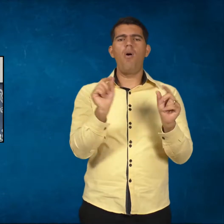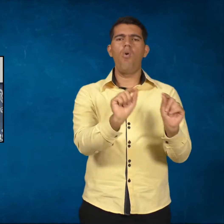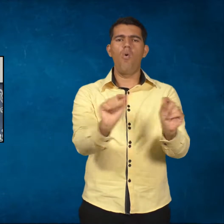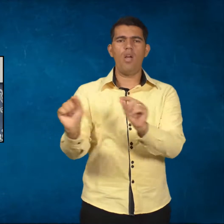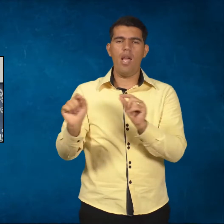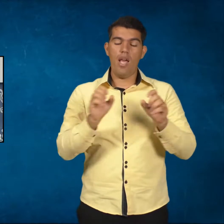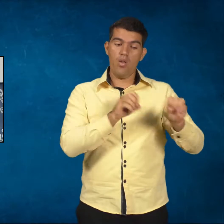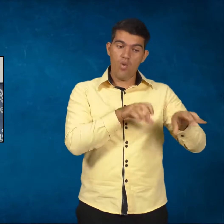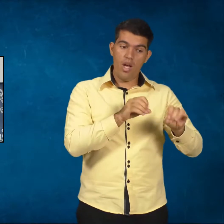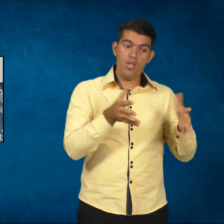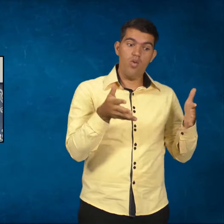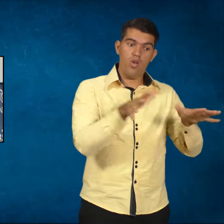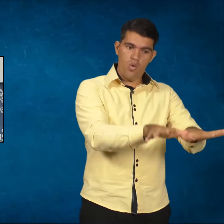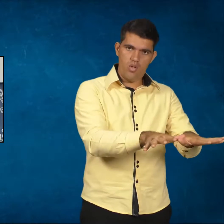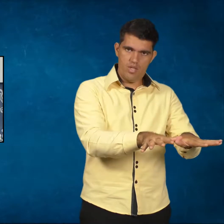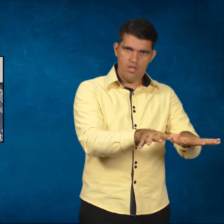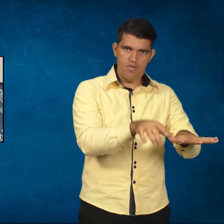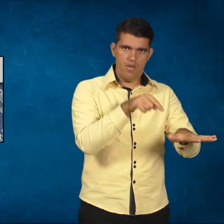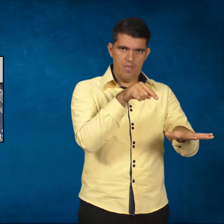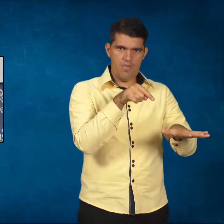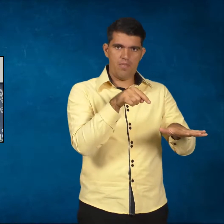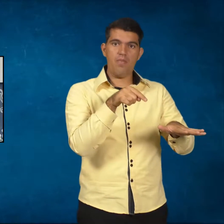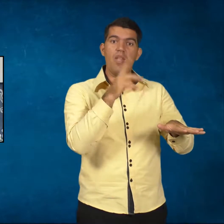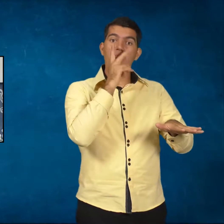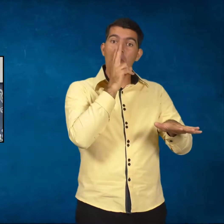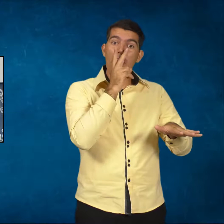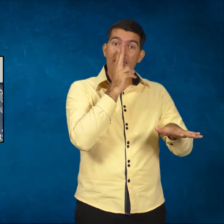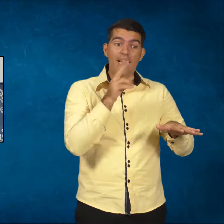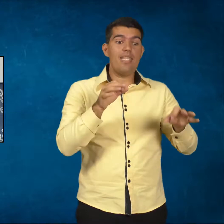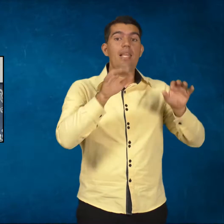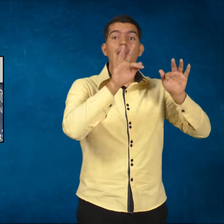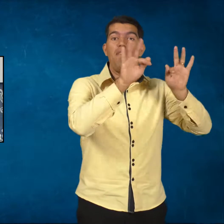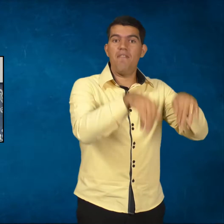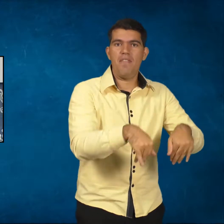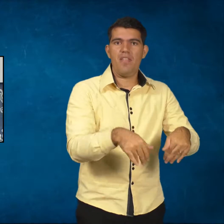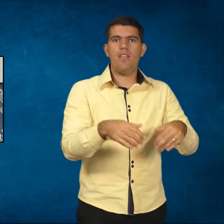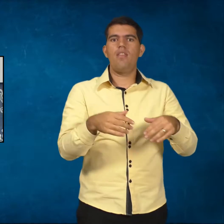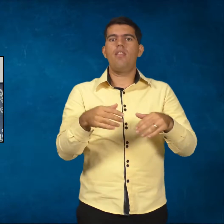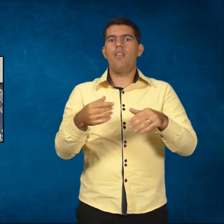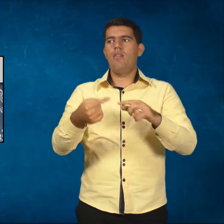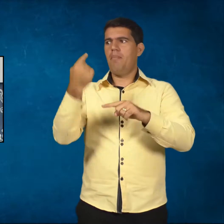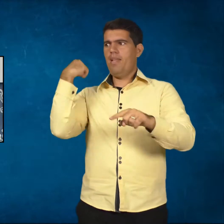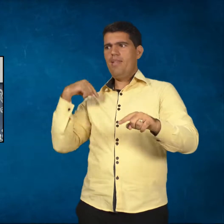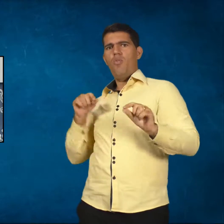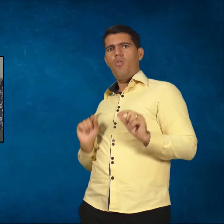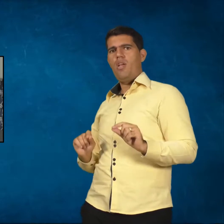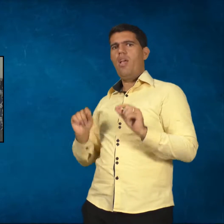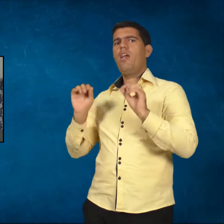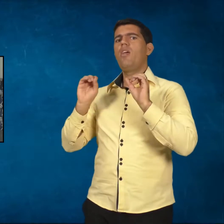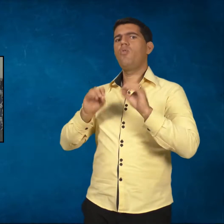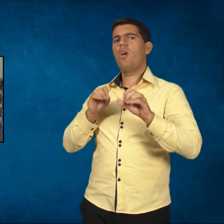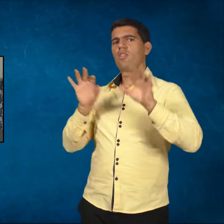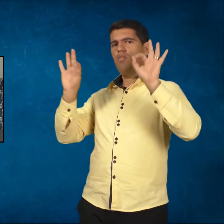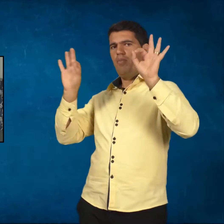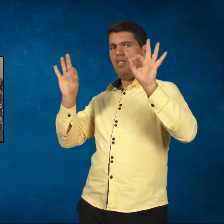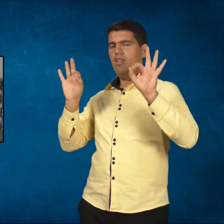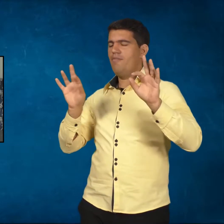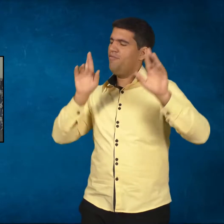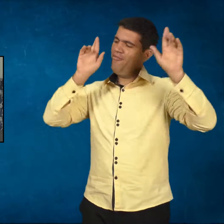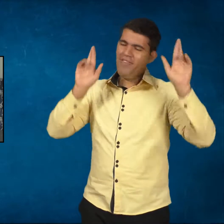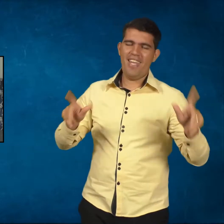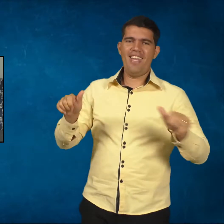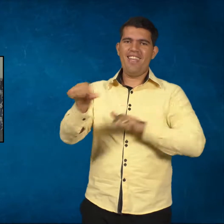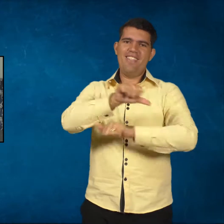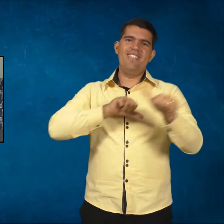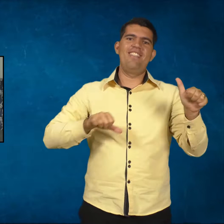educação inclusiva tivesse terminado com a educação especial ou substituído, e pelo contrário. Educação inclusiva